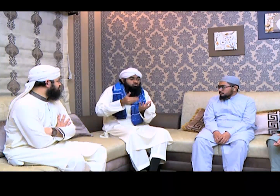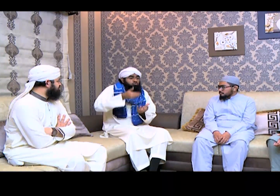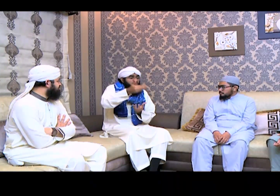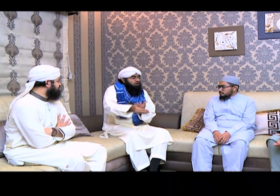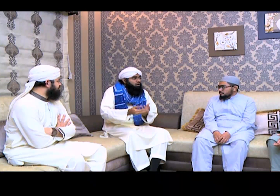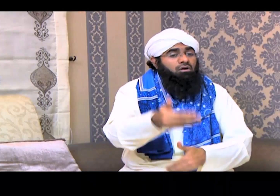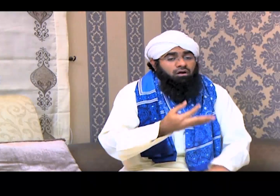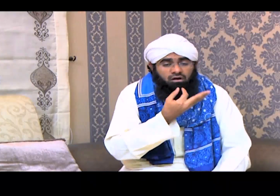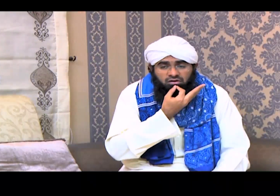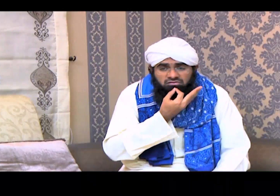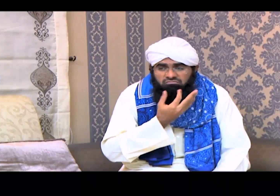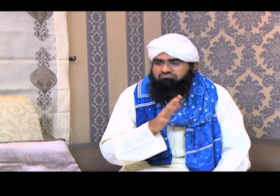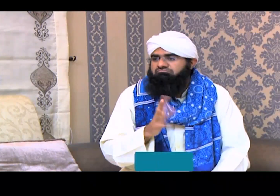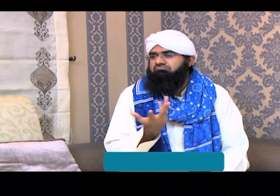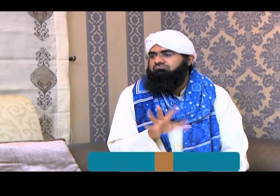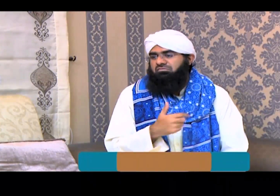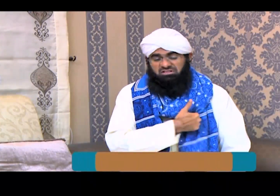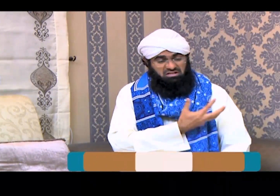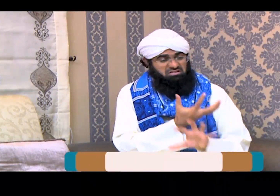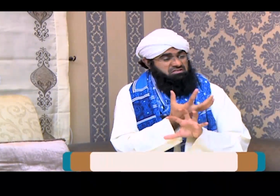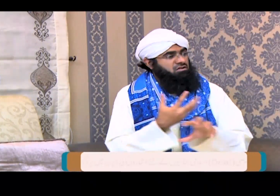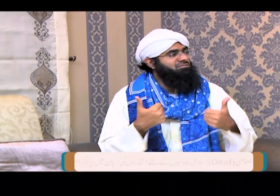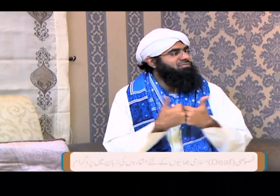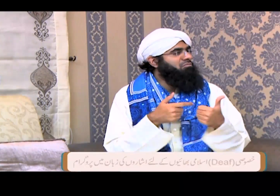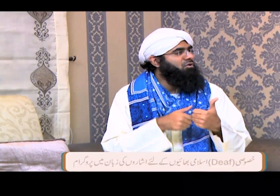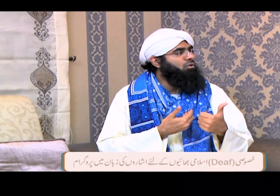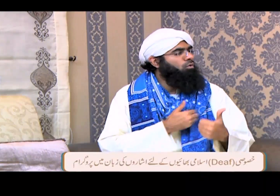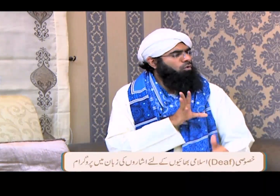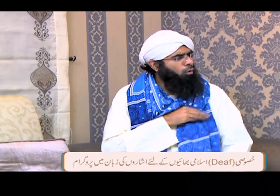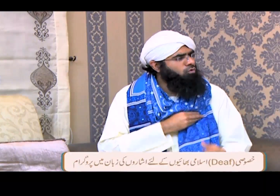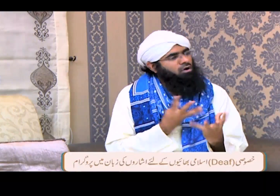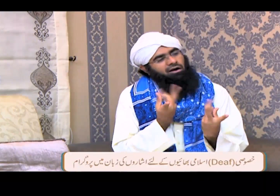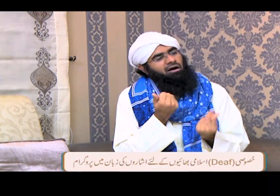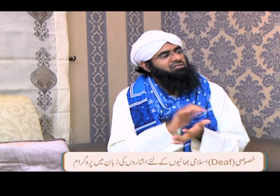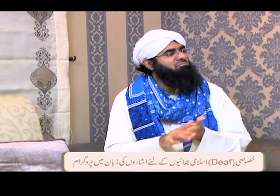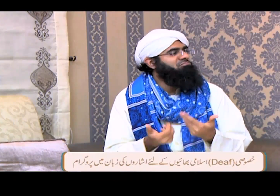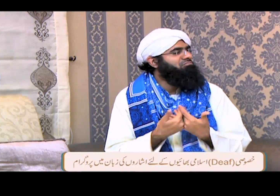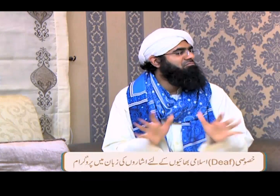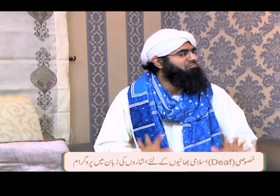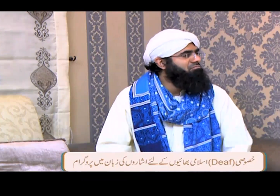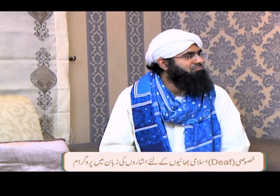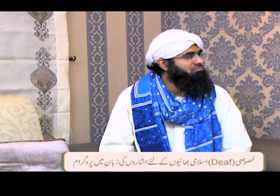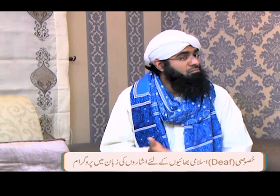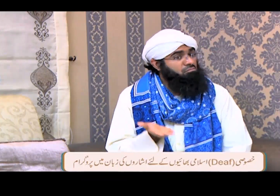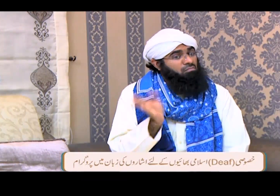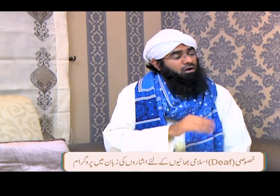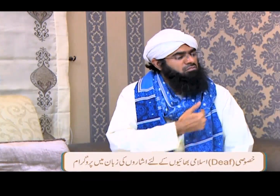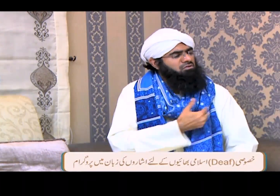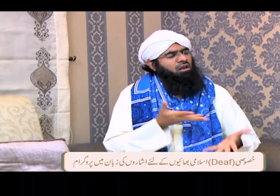نہیں کرتا۔ دل ایسا سخت ہو جاتا ہے کہ اس سے ہر خوف نکل جاتا ہے۔ اس کے بعد وہ شخص جو چاہتا ہے کرتا ہے اور